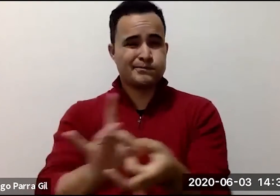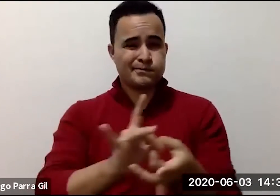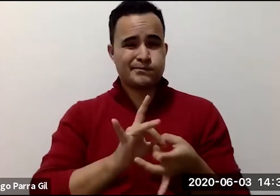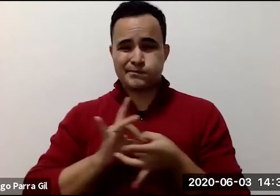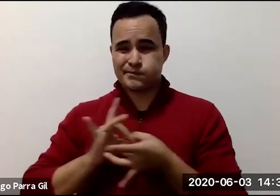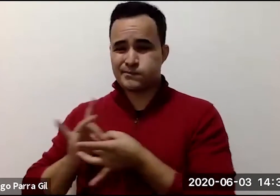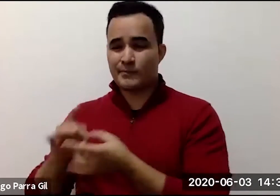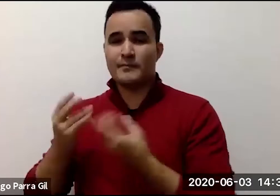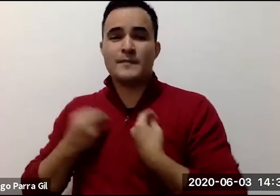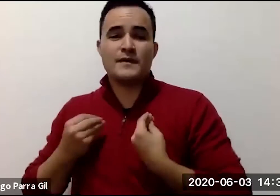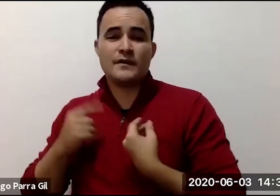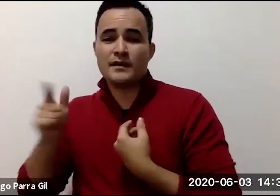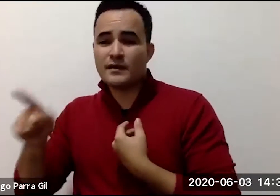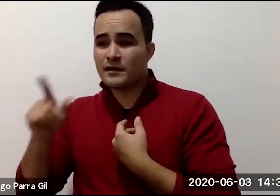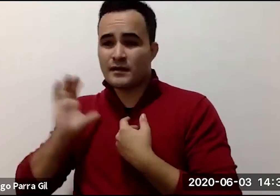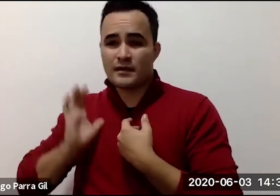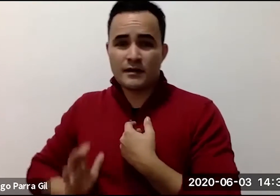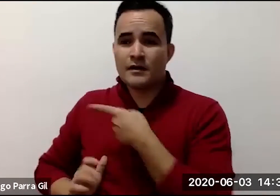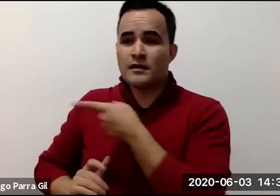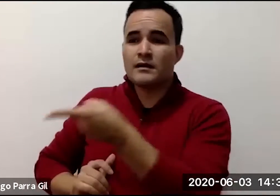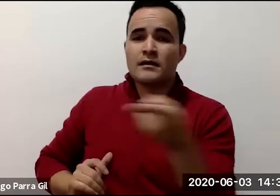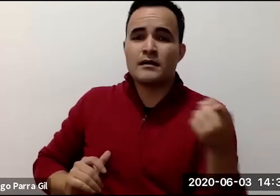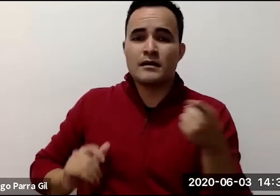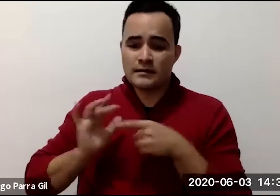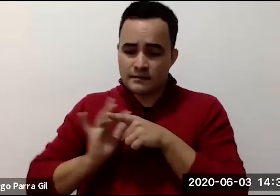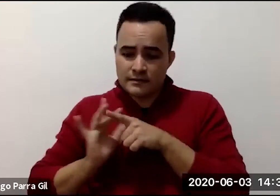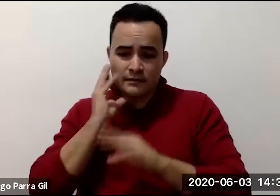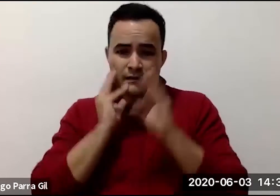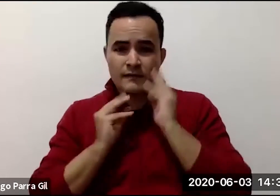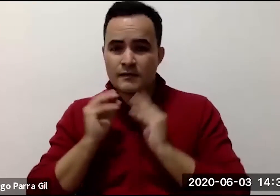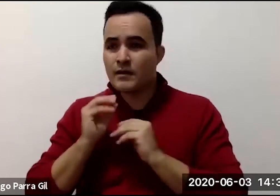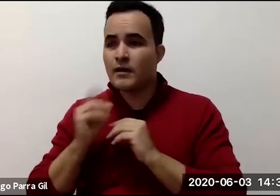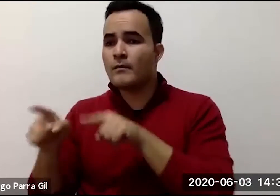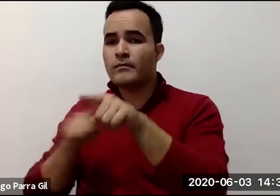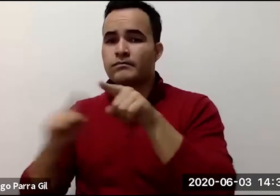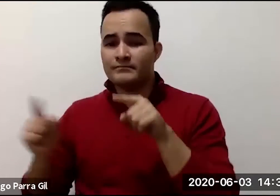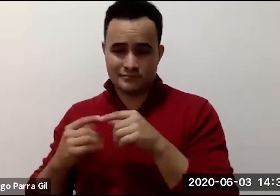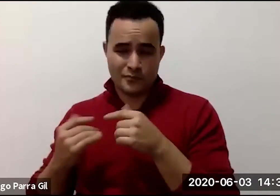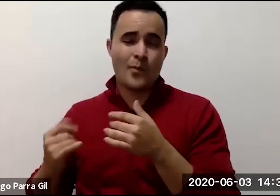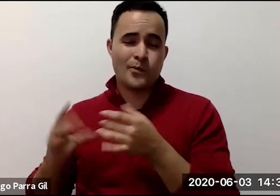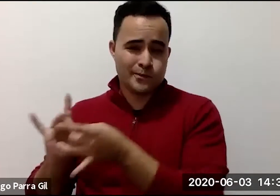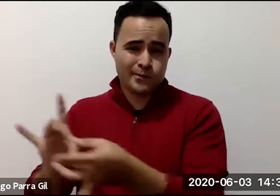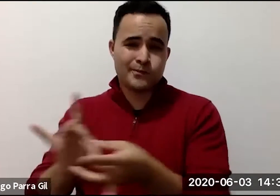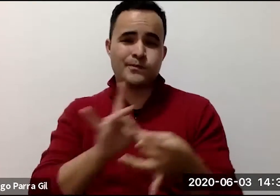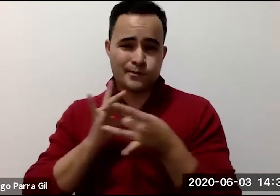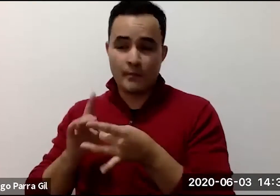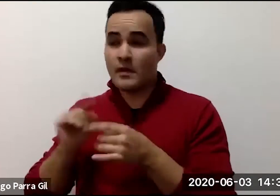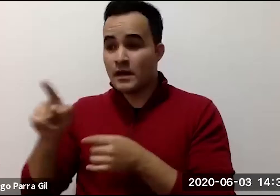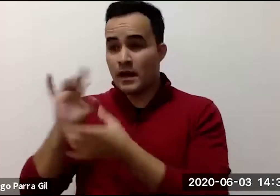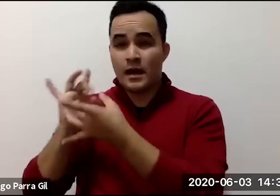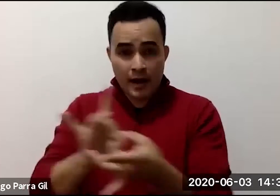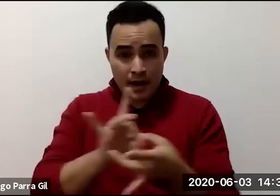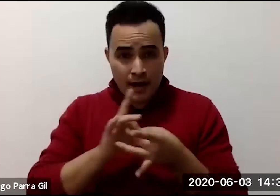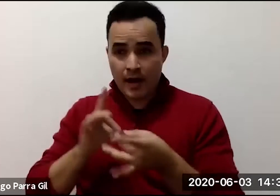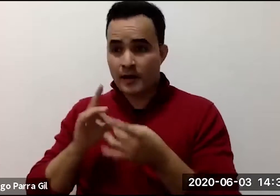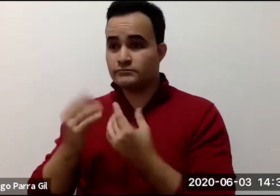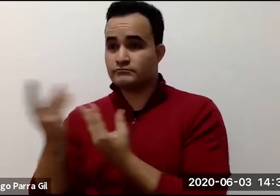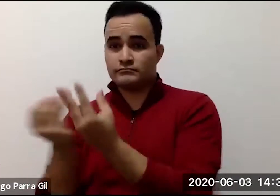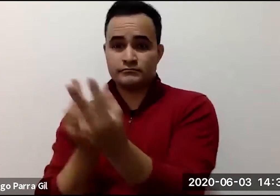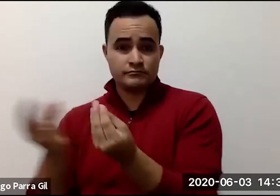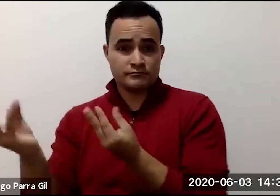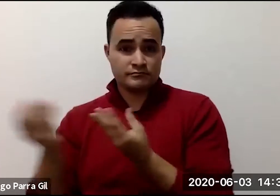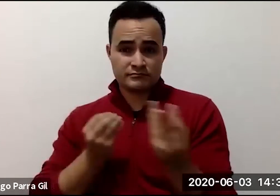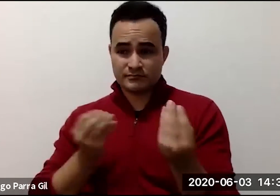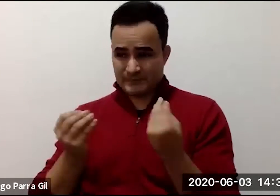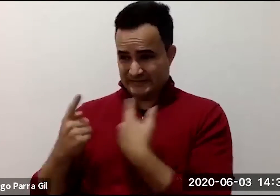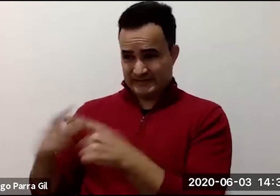las cuerpas y en las comunidades. Y esas experiencias de confinamiento son plurales, como ya se planteó,